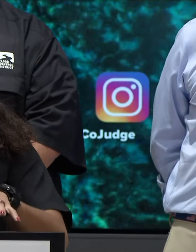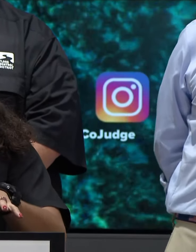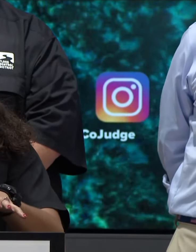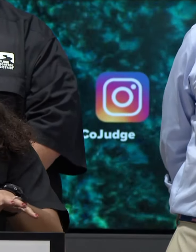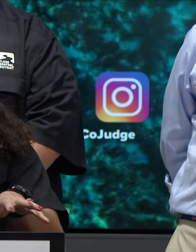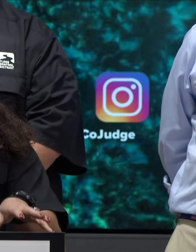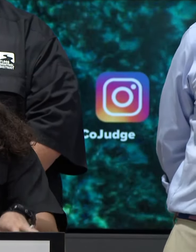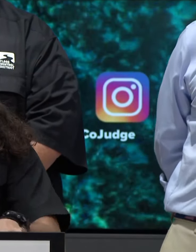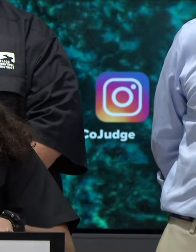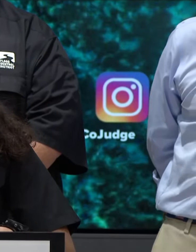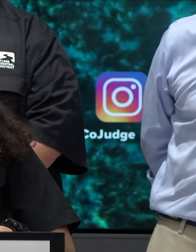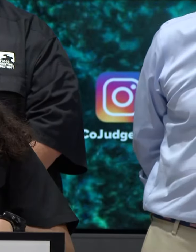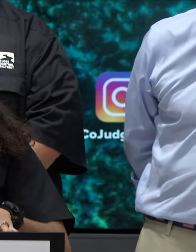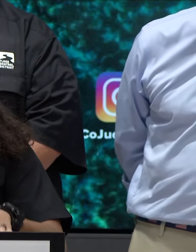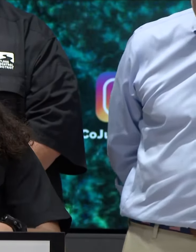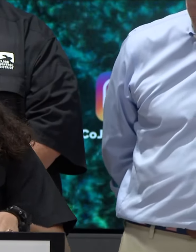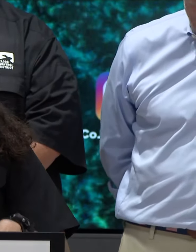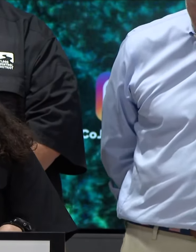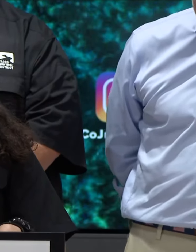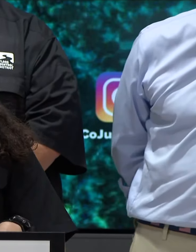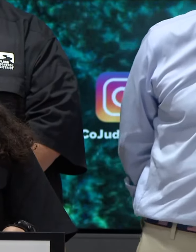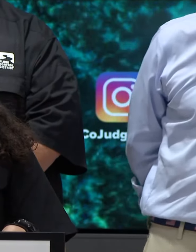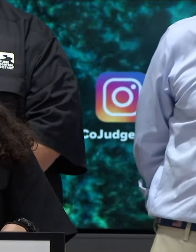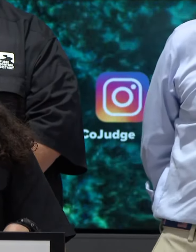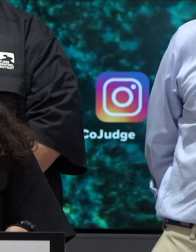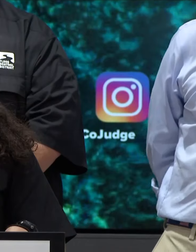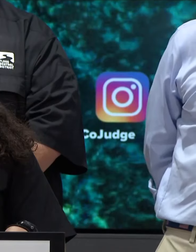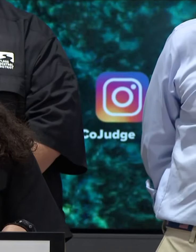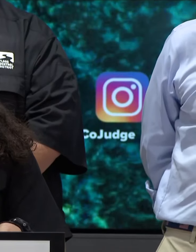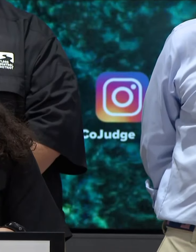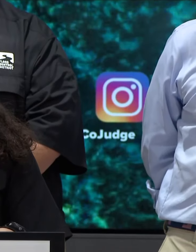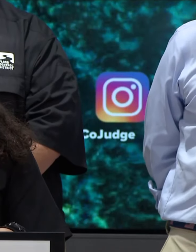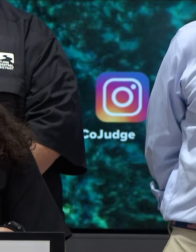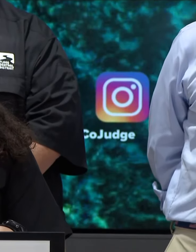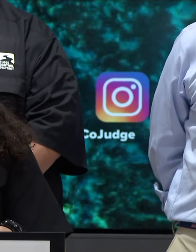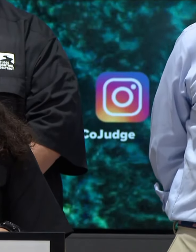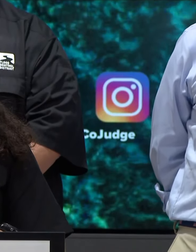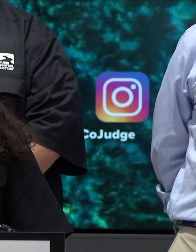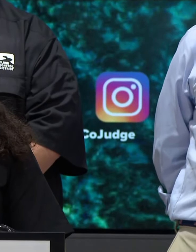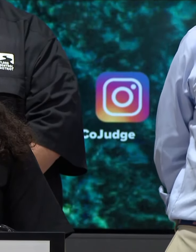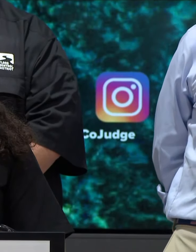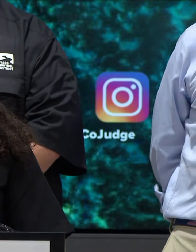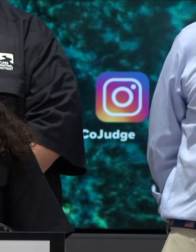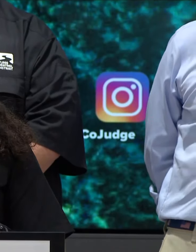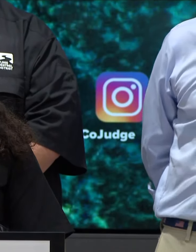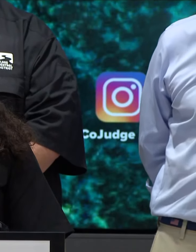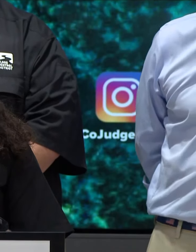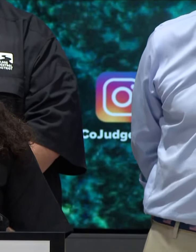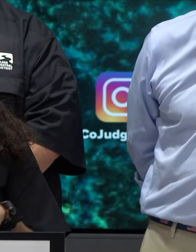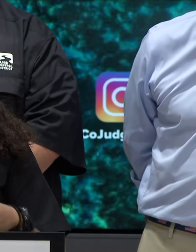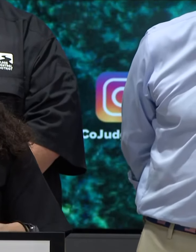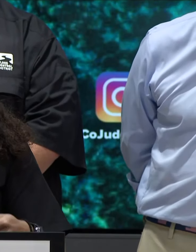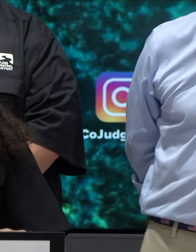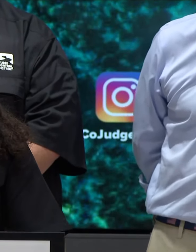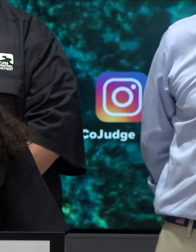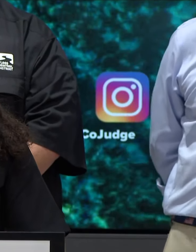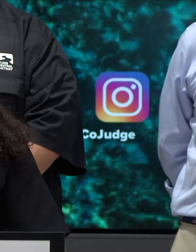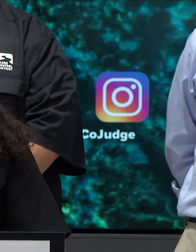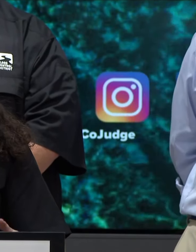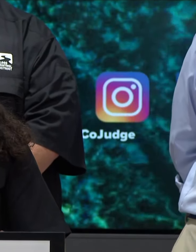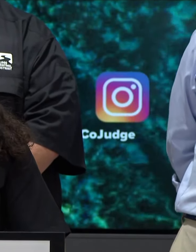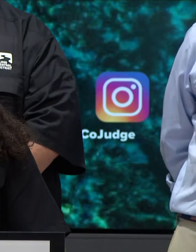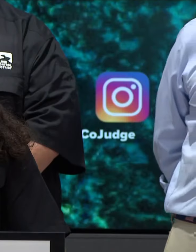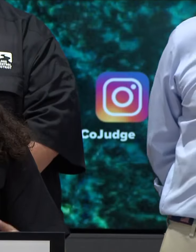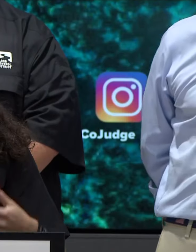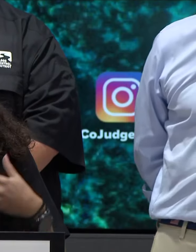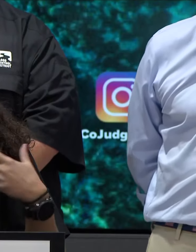autobuses, hay maneras de traer gasolina al condado Harris. En ese momento, la razón por la cual no